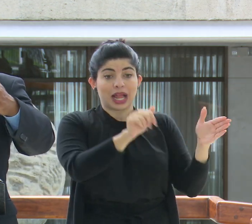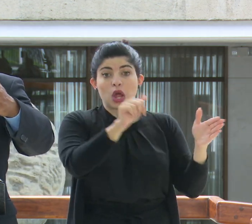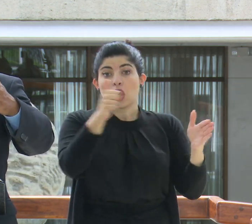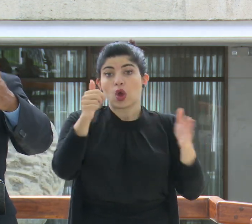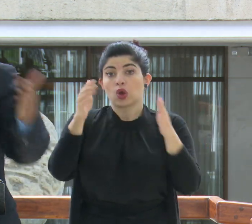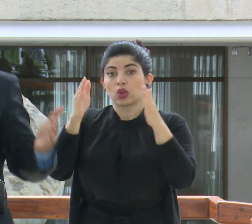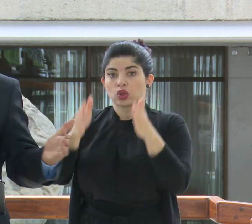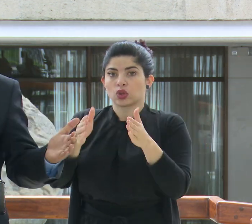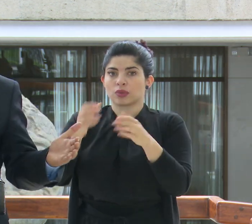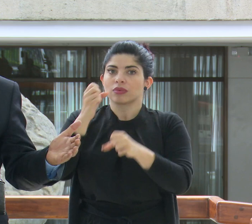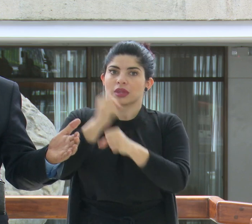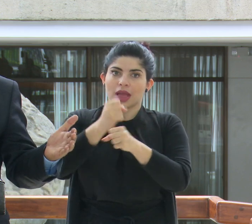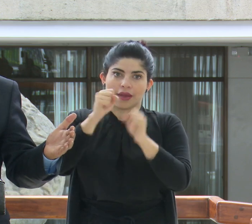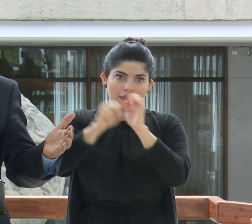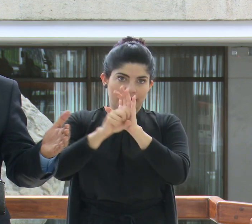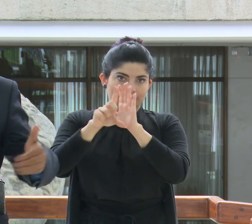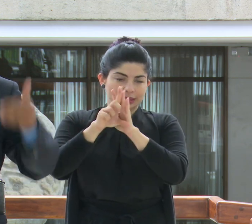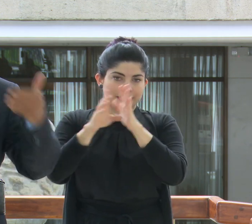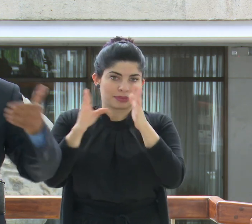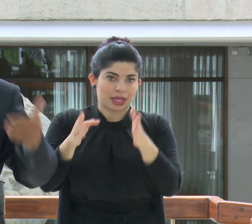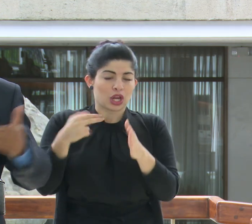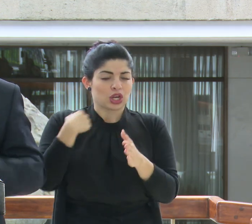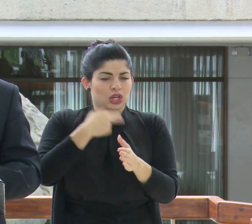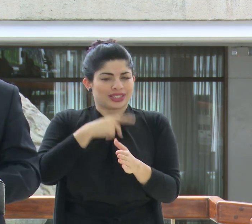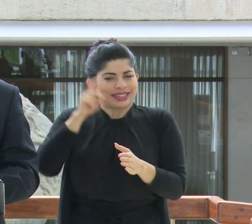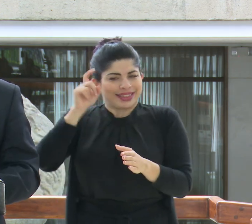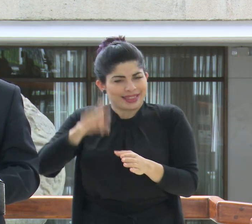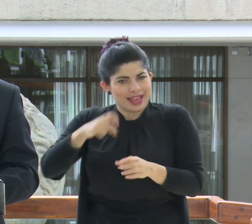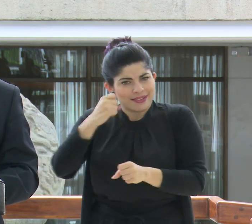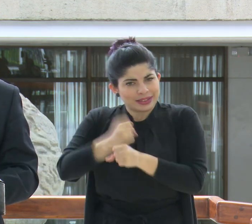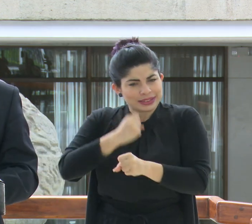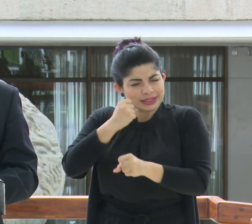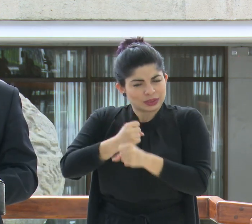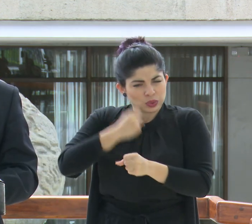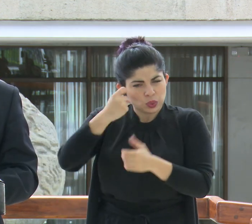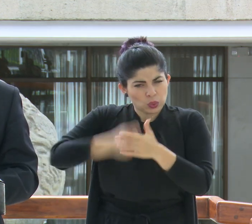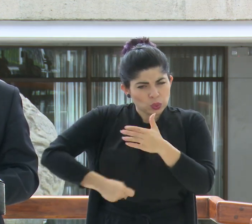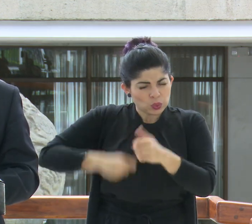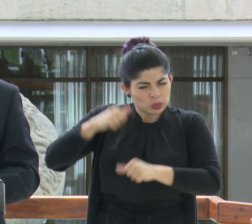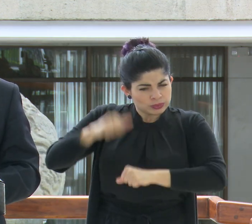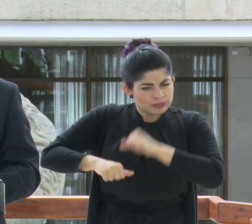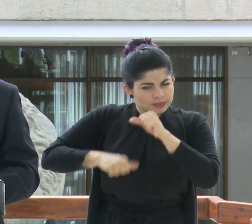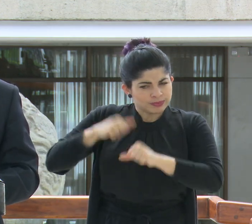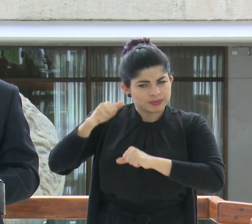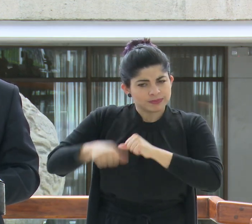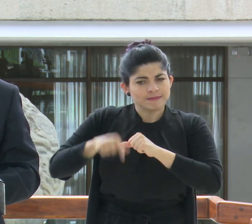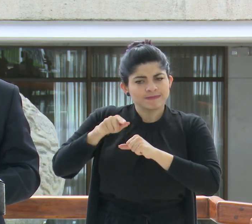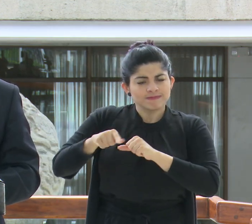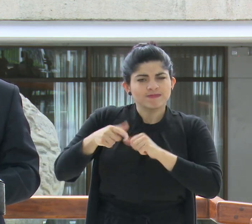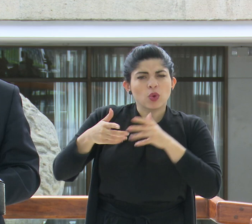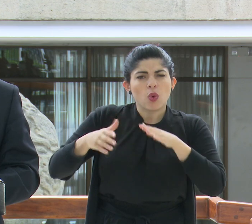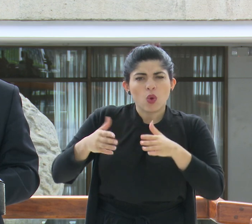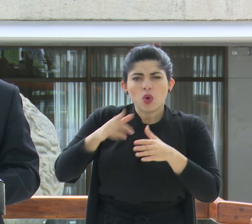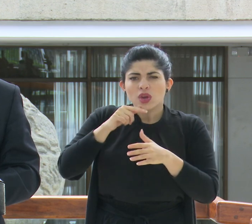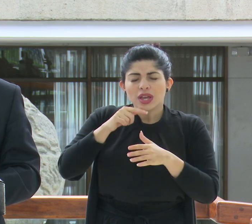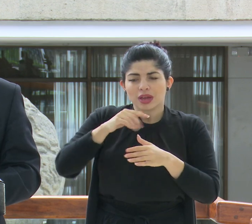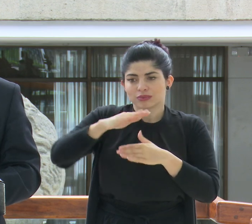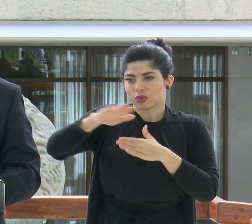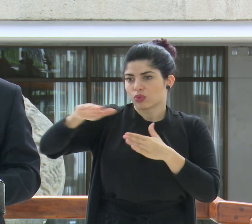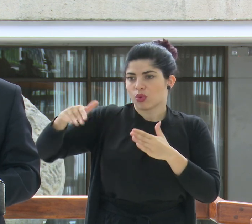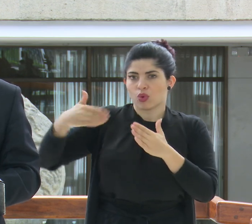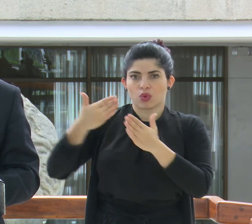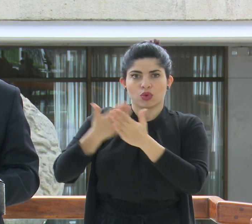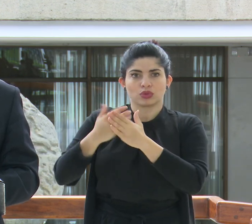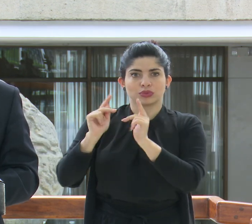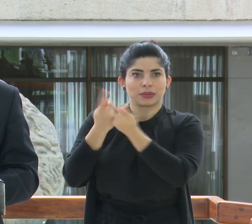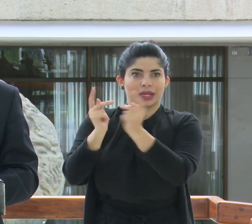desde luego, el trabajo legislativo. Tenemos que trabajar intensa, arduamente, con